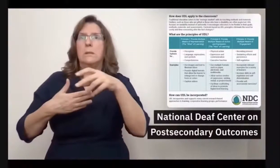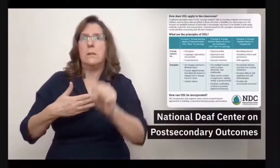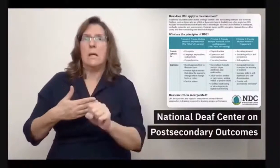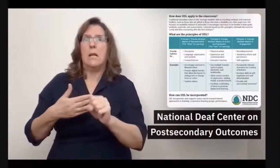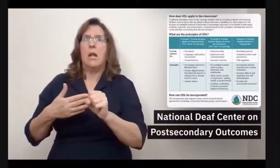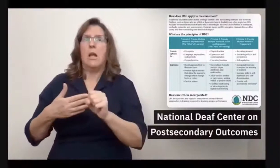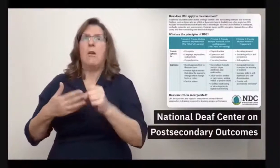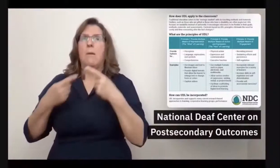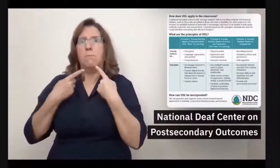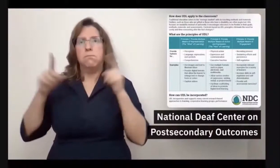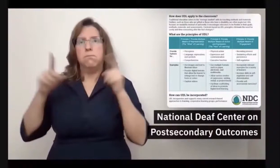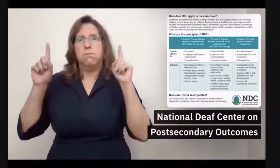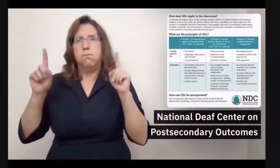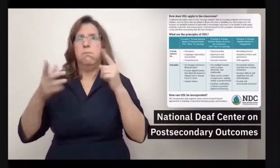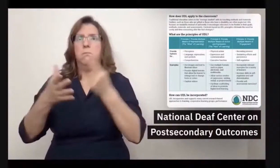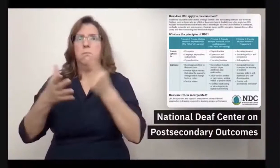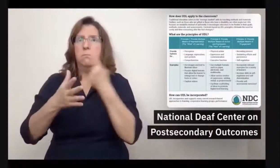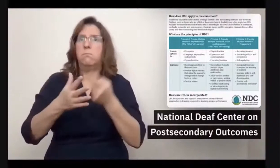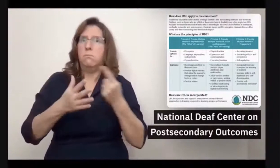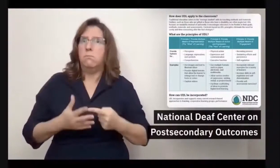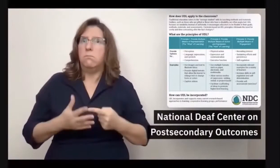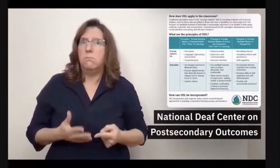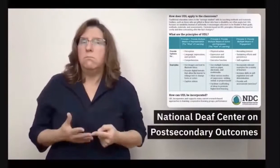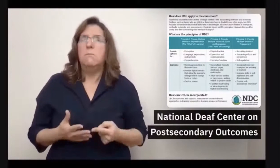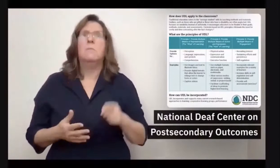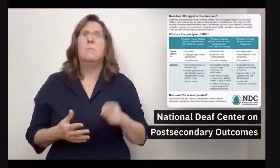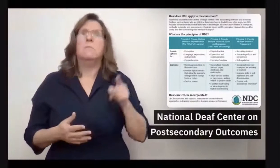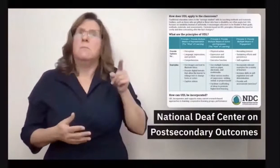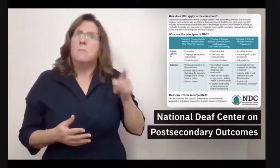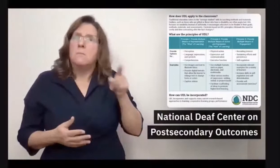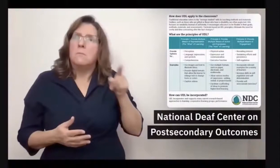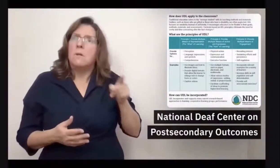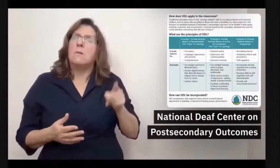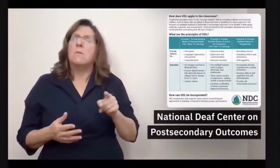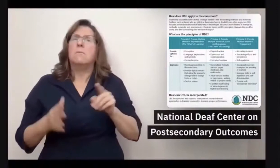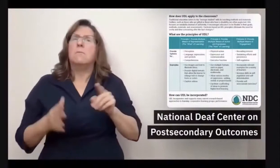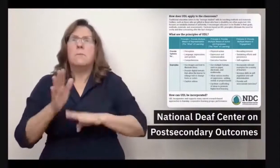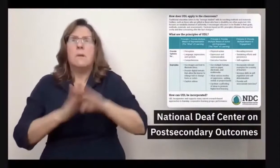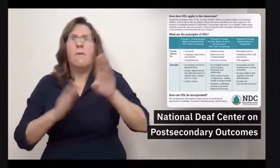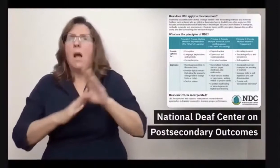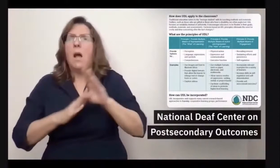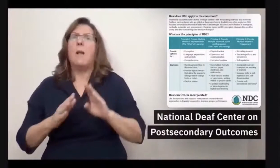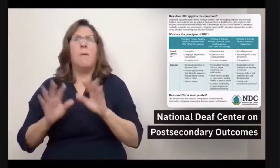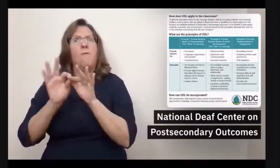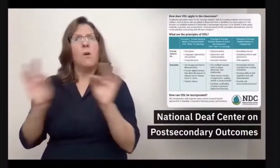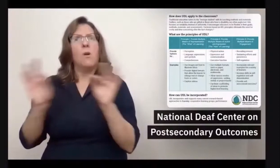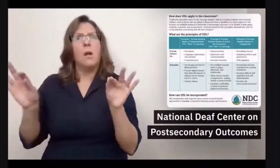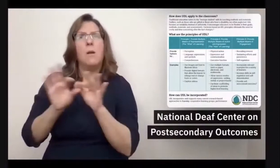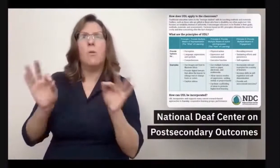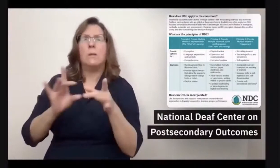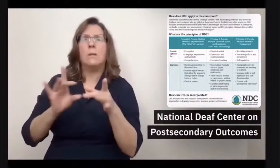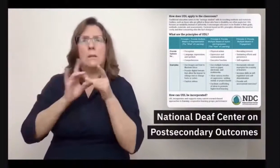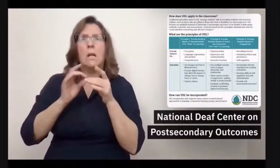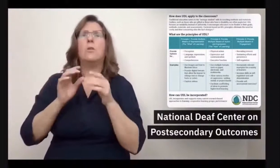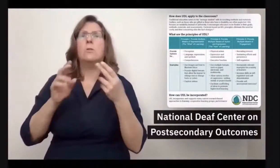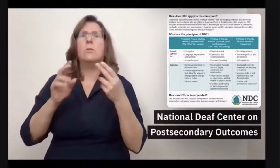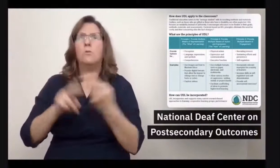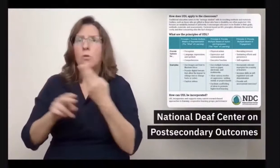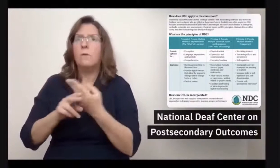Este centro nacional y los resultados que tuvieron en el Centro Nacional de Sordera desarrollaron lineamientos